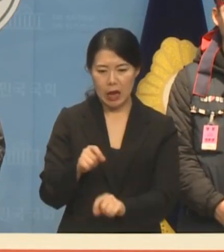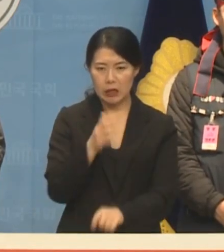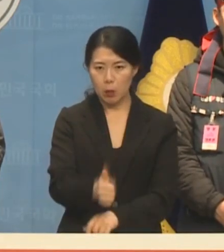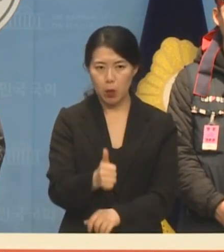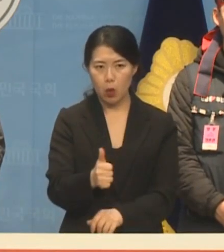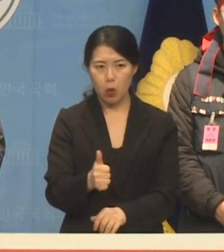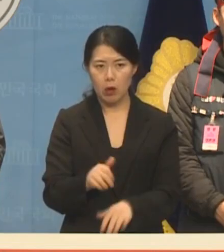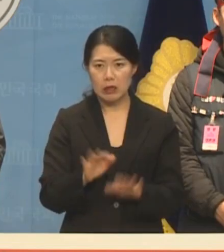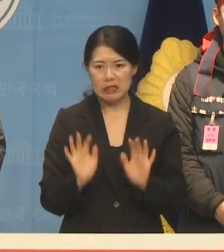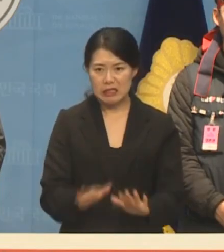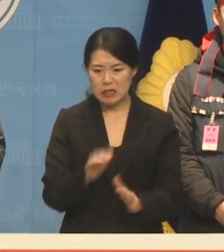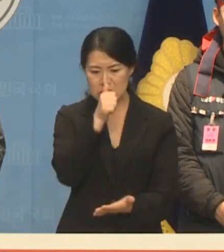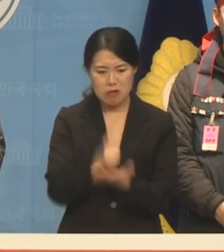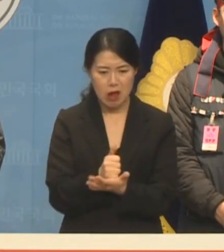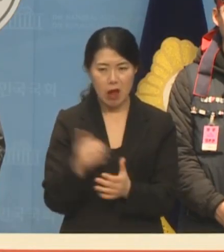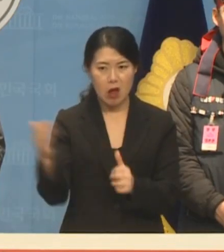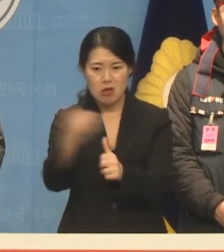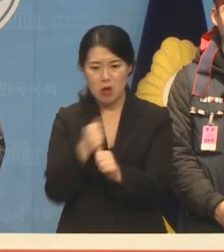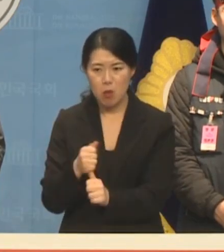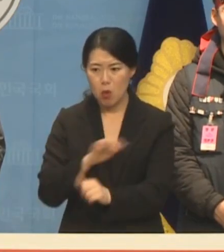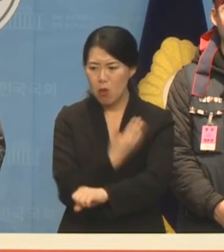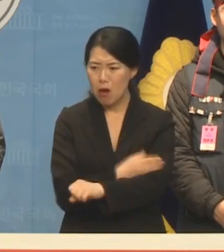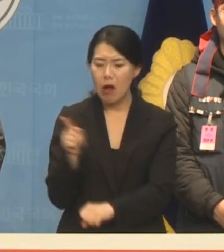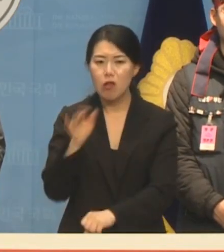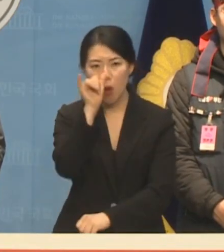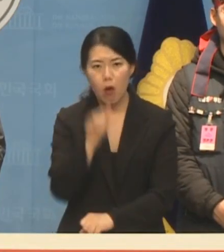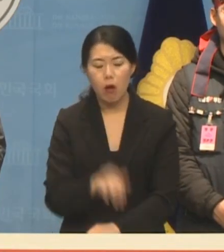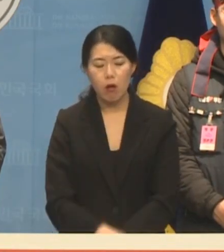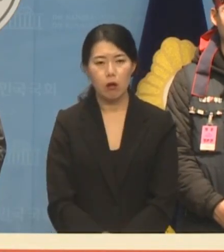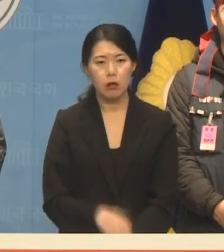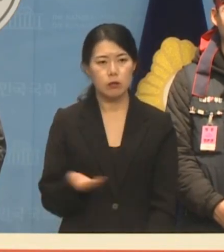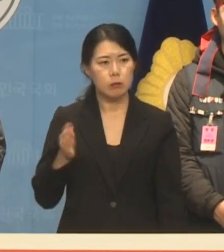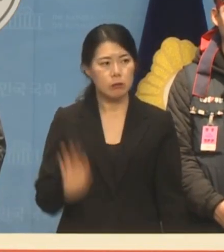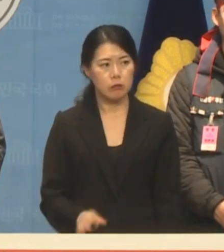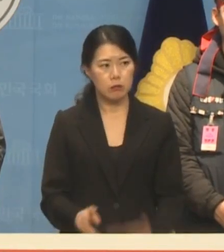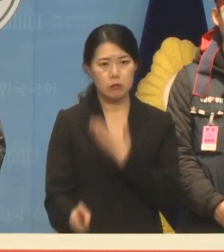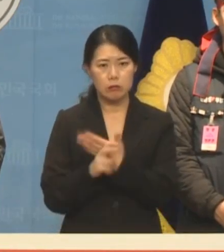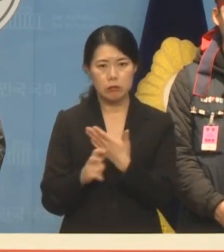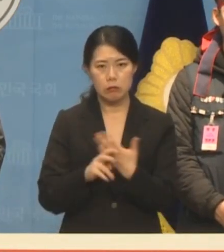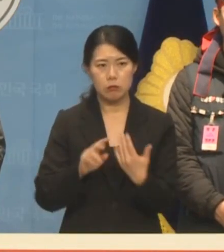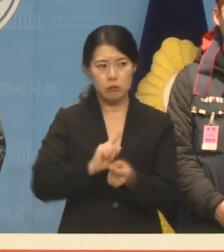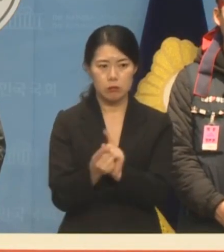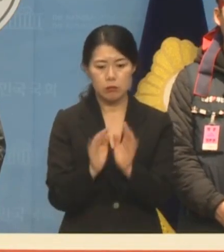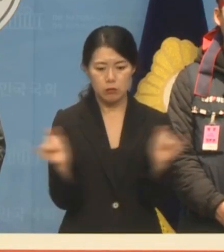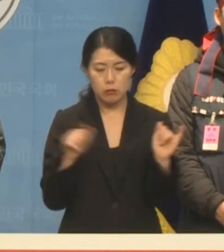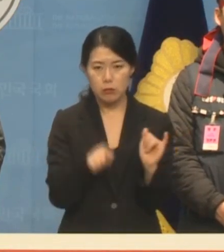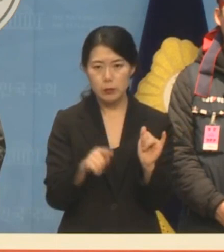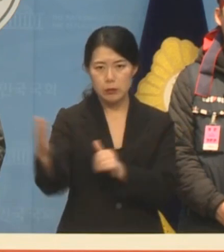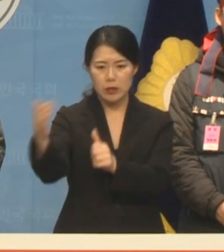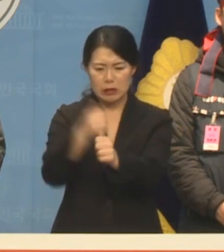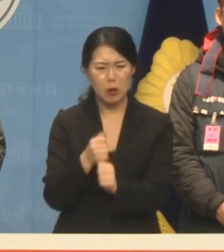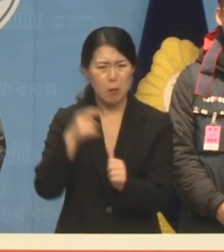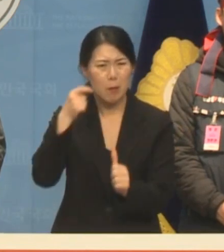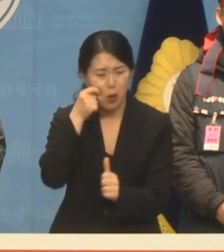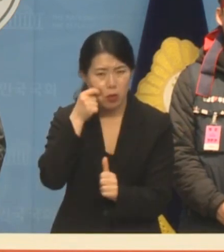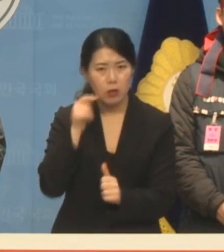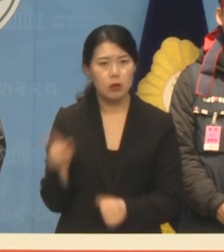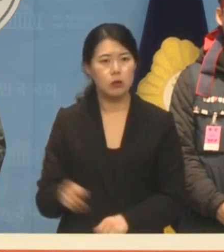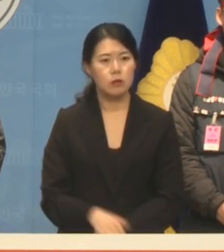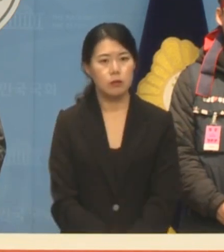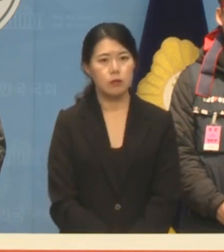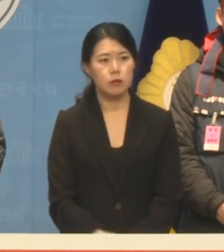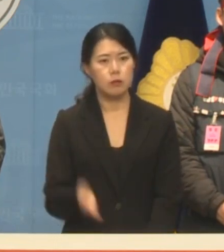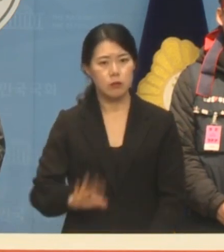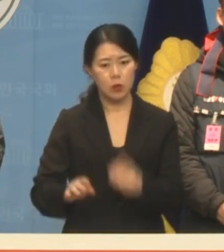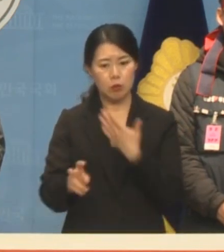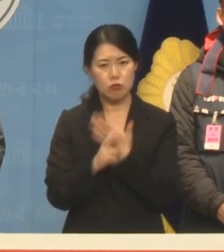현행범으로 체포할 수 있는 권한이 있음에도 불법 대체 인력을 현장에서 끌어내지도 못하고